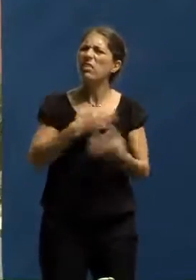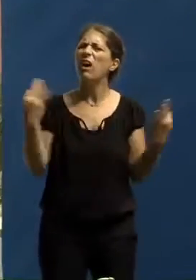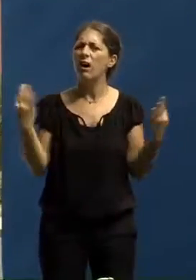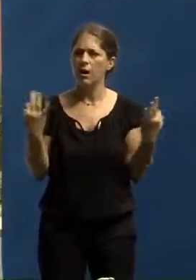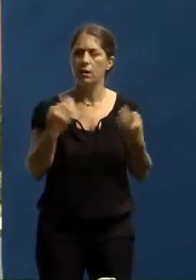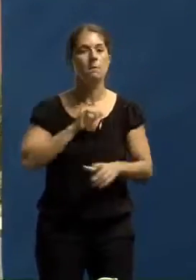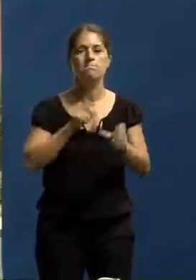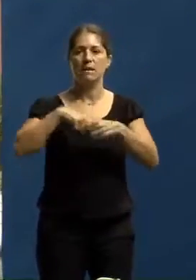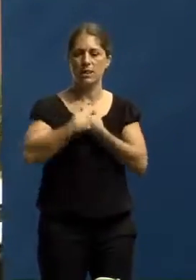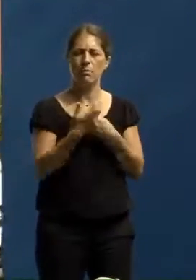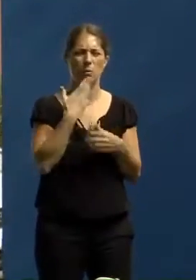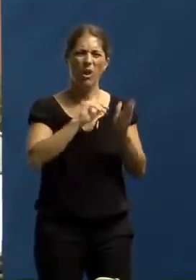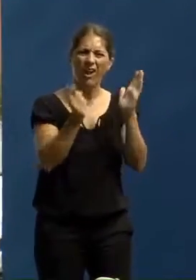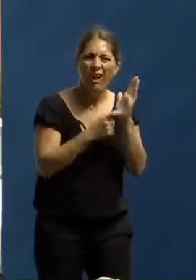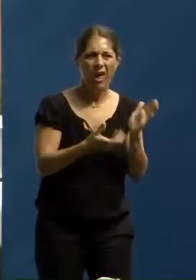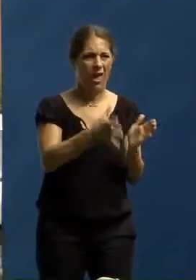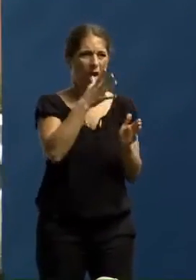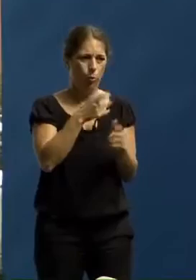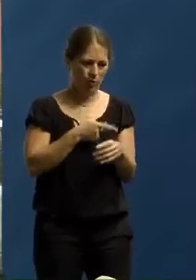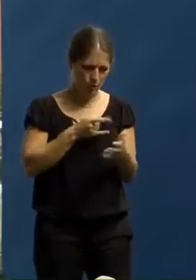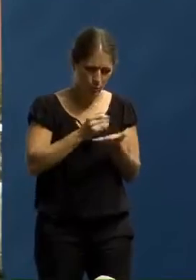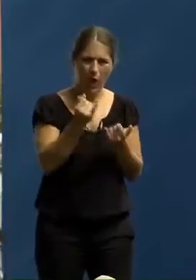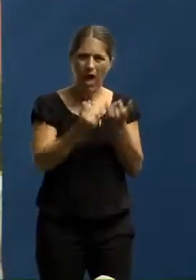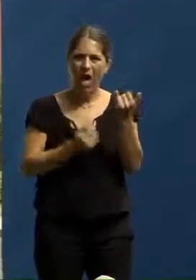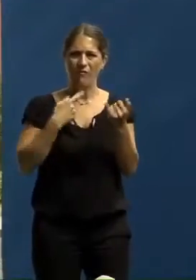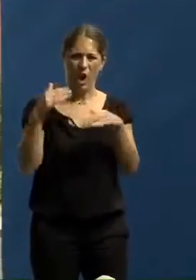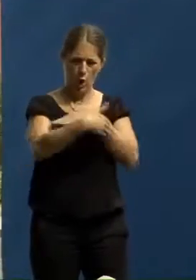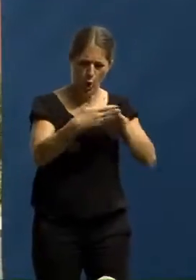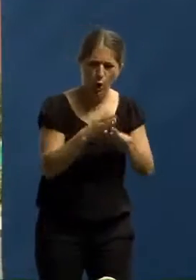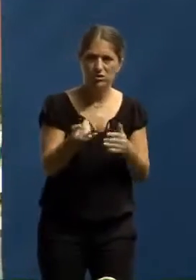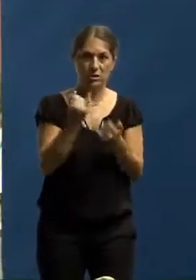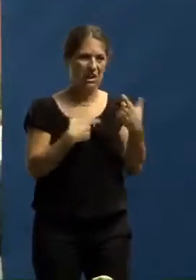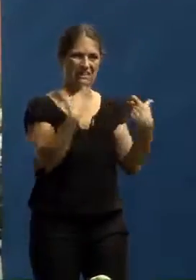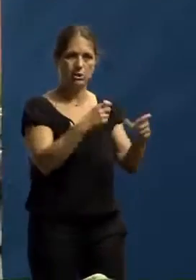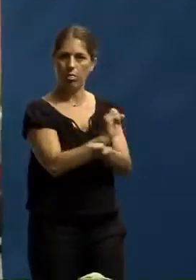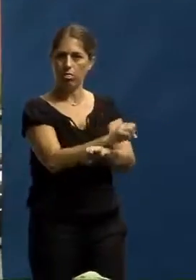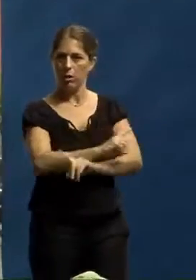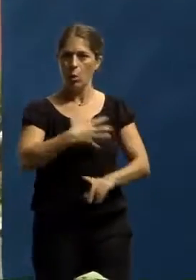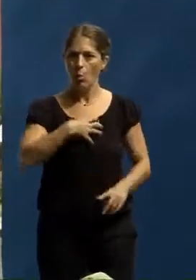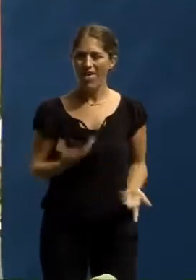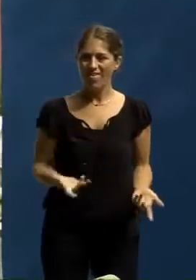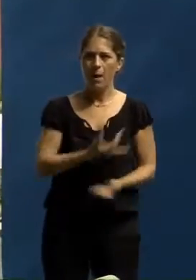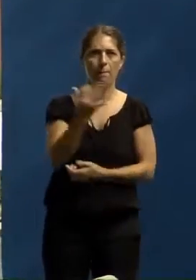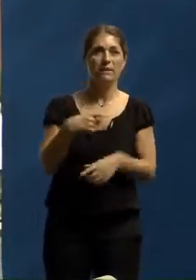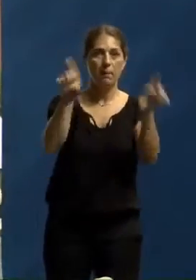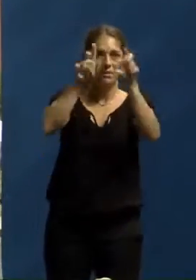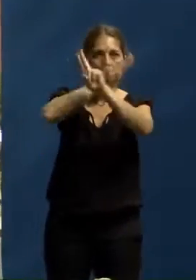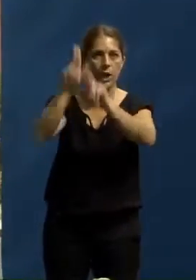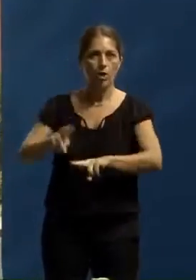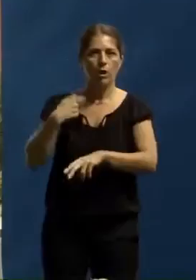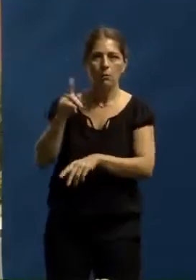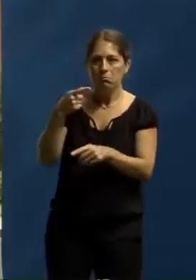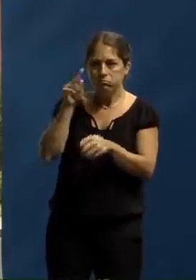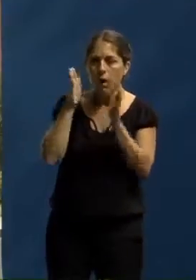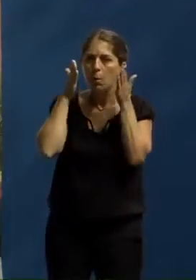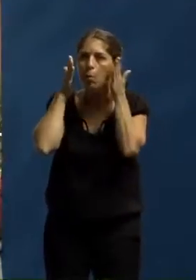vai facer unha lei de acuicultura de costas ao sector? Como se vai facer unha lei de acuicultura pensando únicamente nas multinacionais e deixando de pensar nas traballadoras e